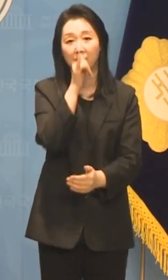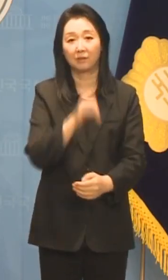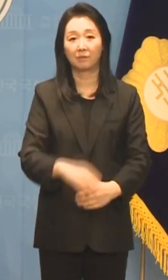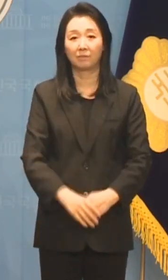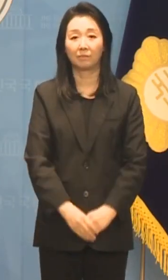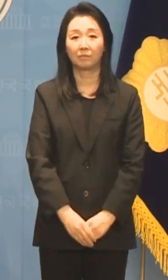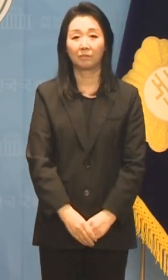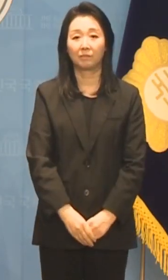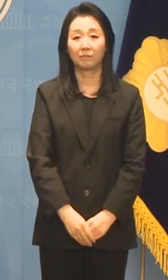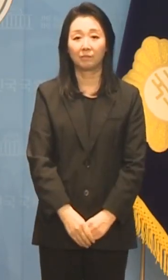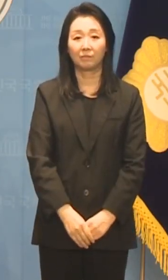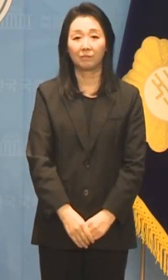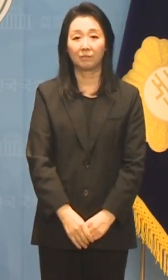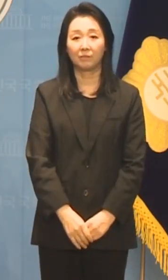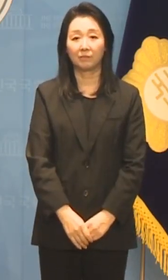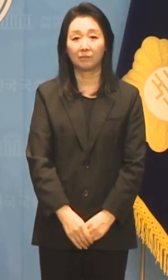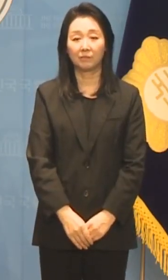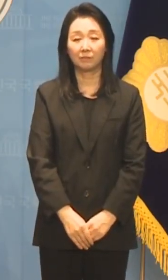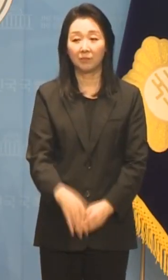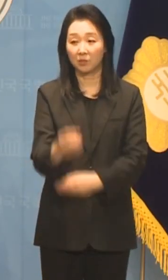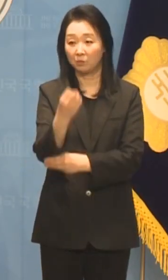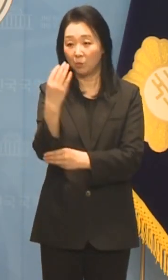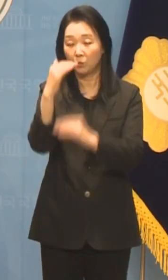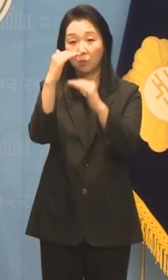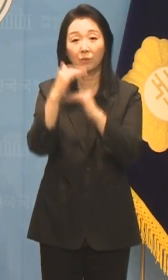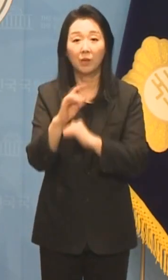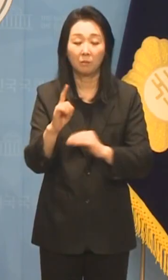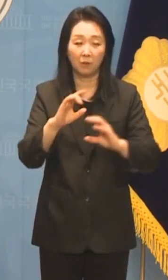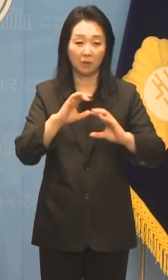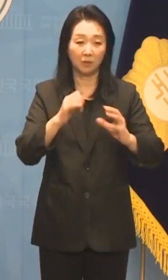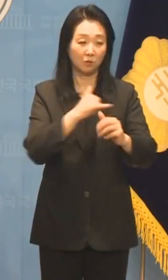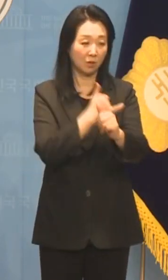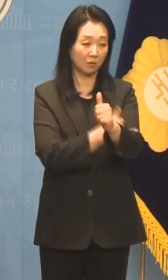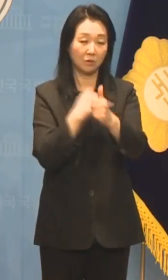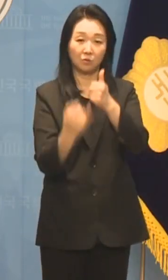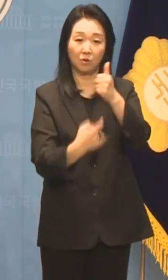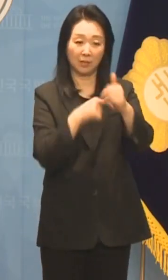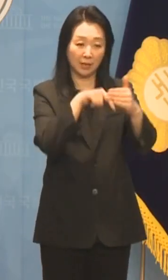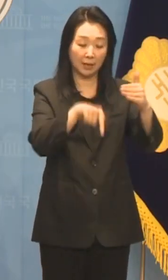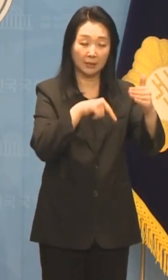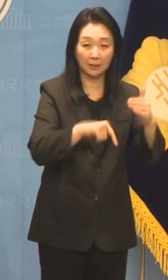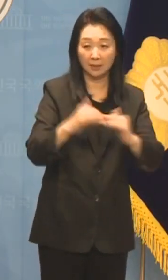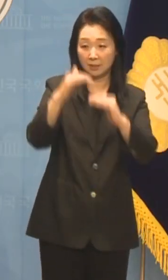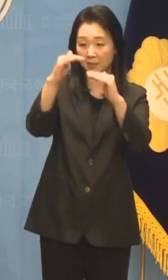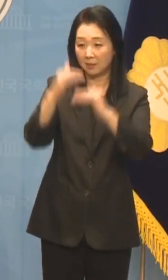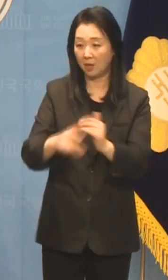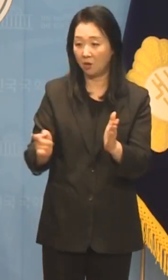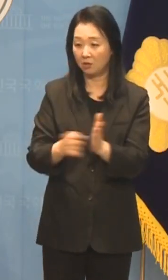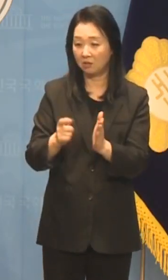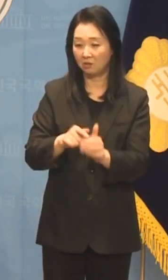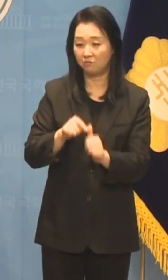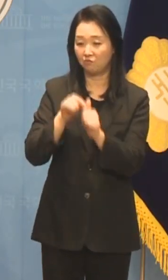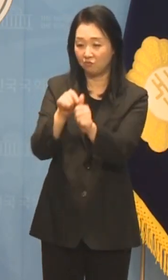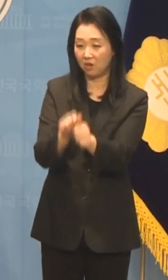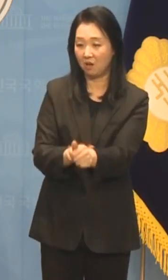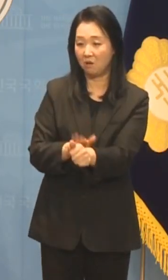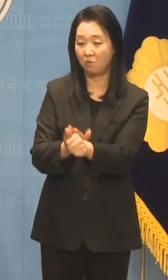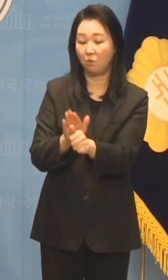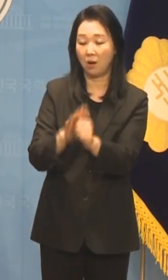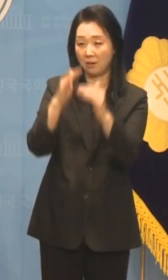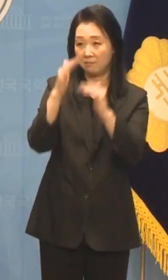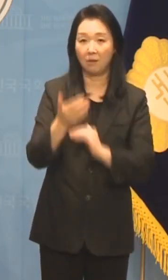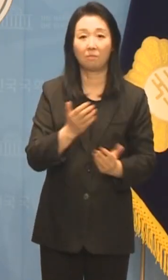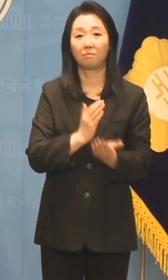발생했다고 합니다. 보도에 따르면 인권위 내부에서 해당 사안이 긴급구제 요건에 해당하지